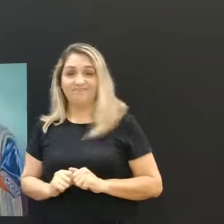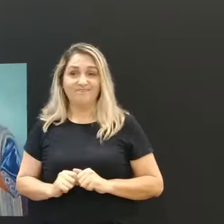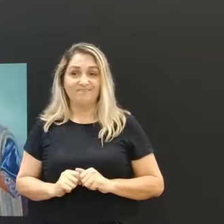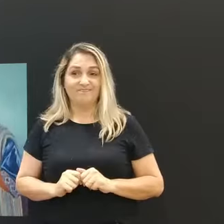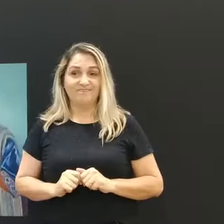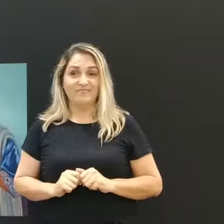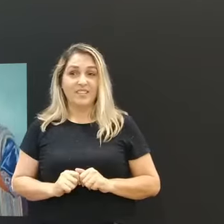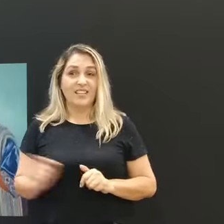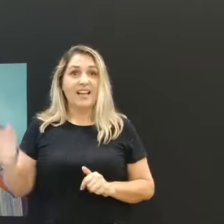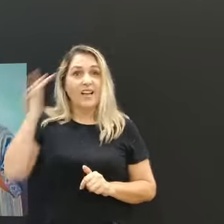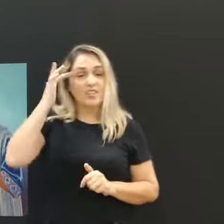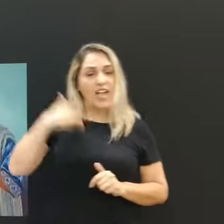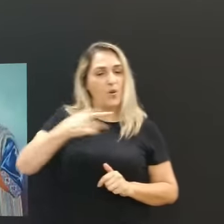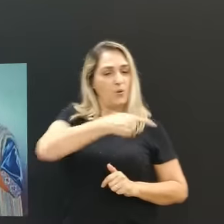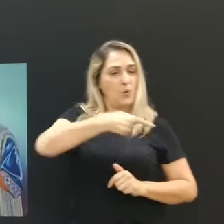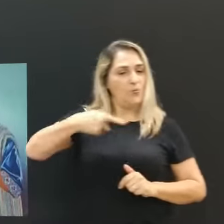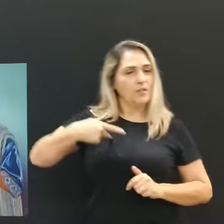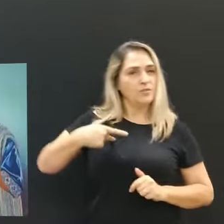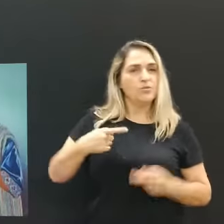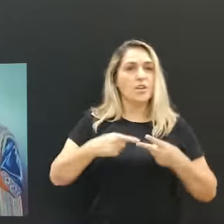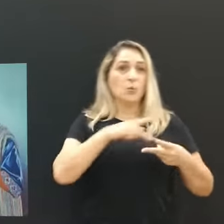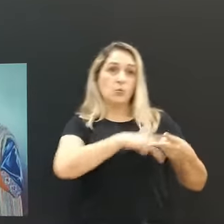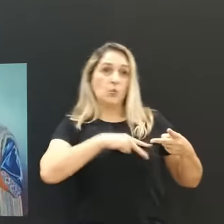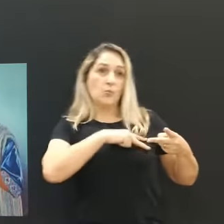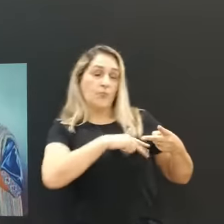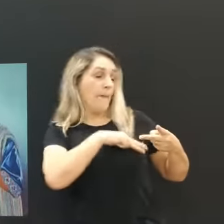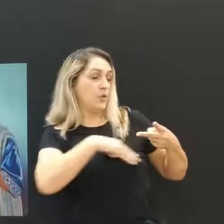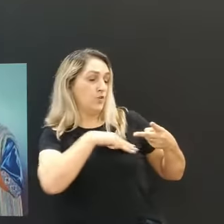é diferente do fariseu. O fariseu, por exemplo,